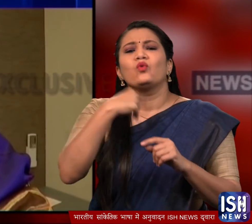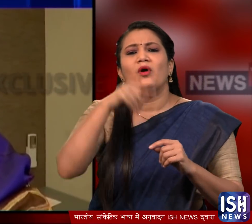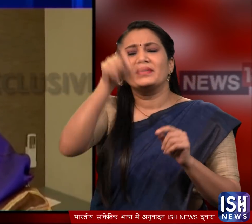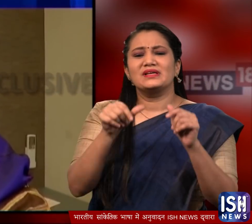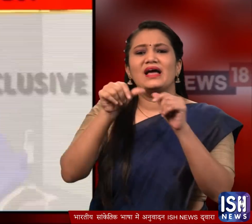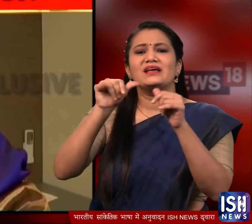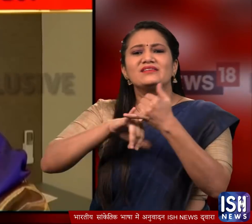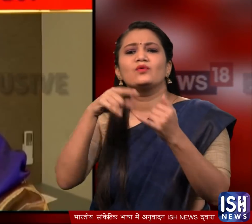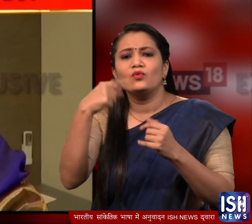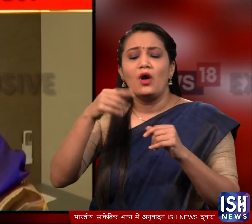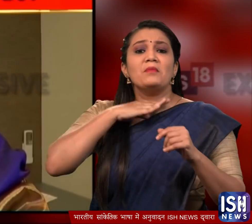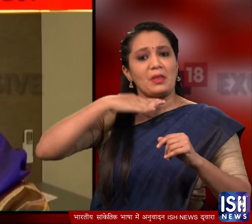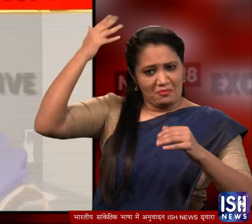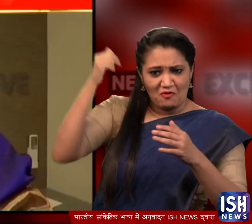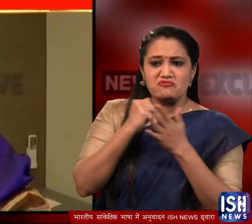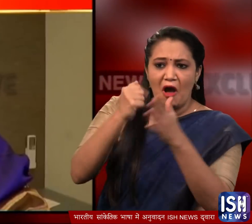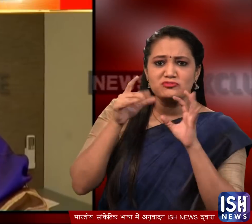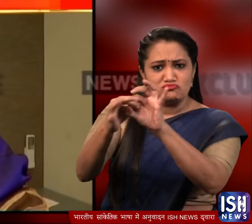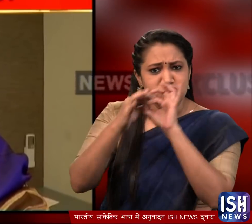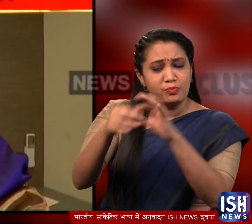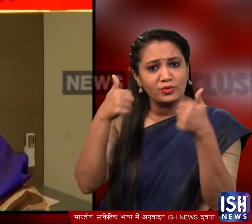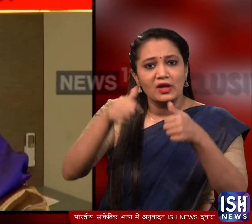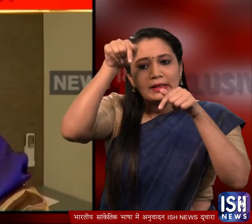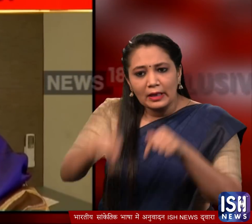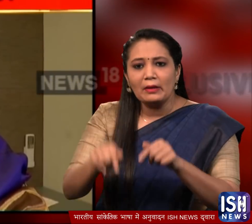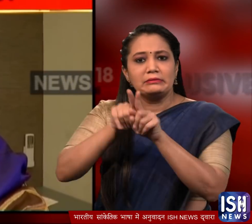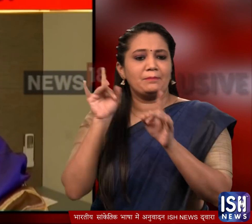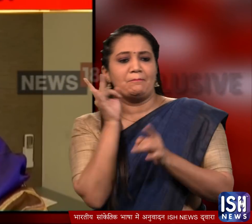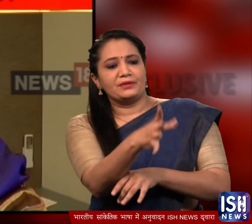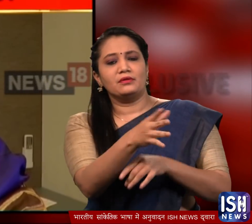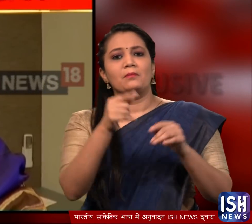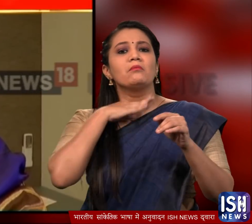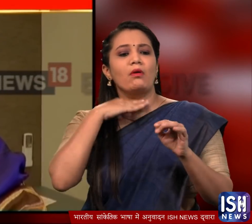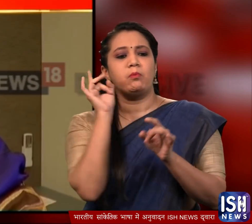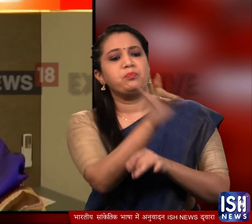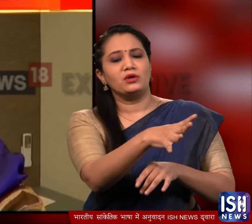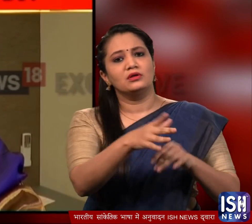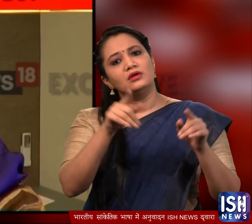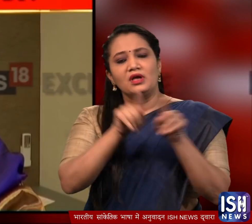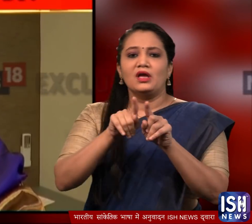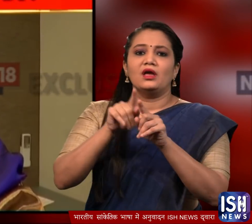अरे ये सब कौन है जिनको ममता बनर्जी ने दूध देने वाली गाय बताया था, और आज यही दूध देने वाली